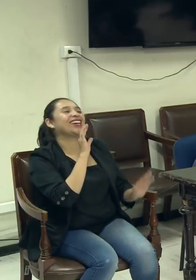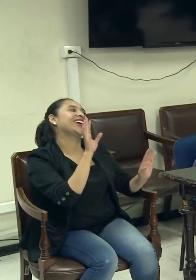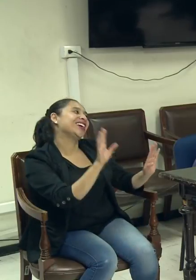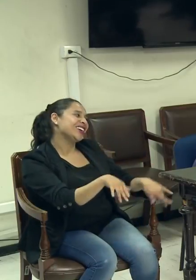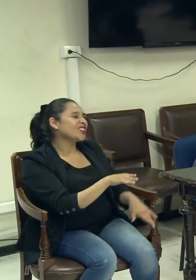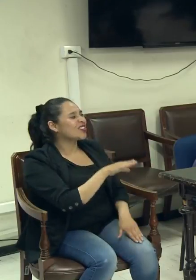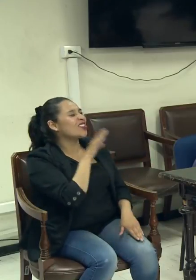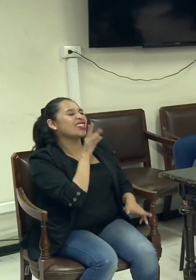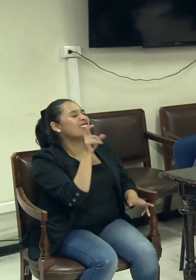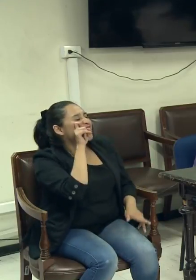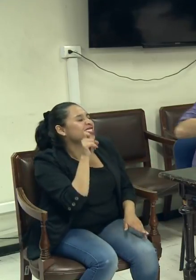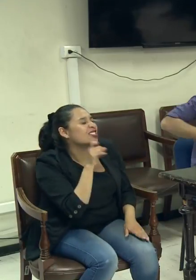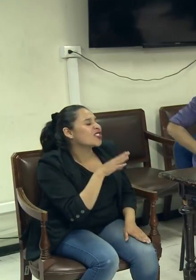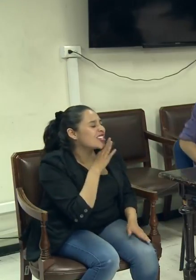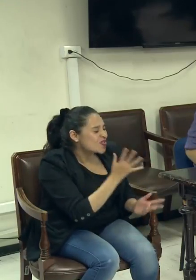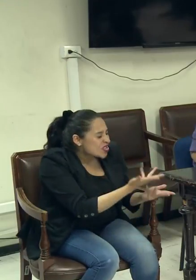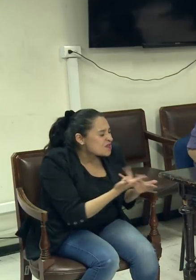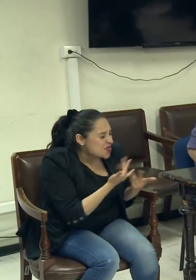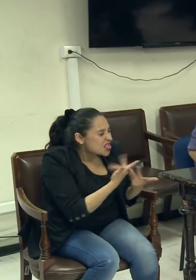que es una